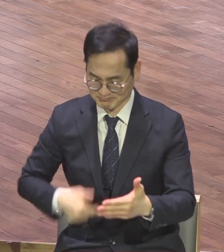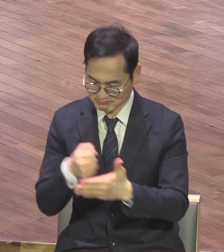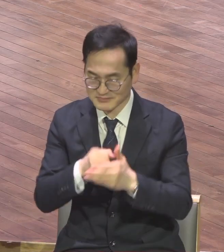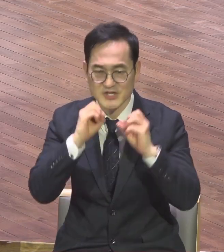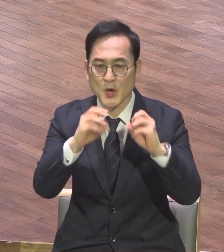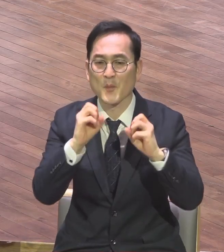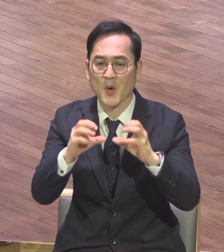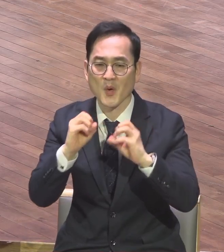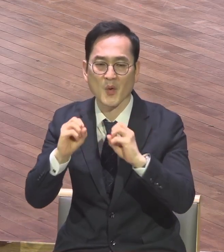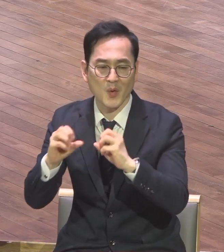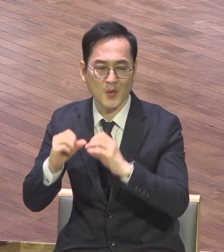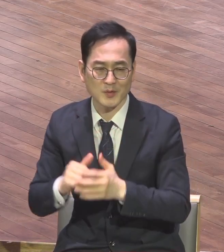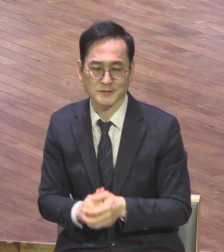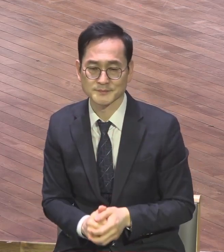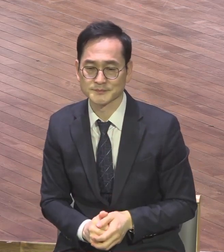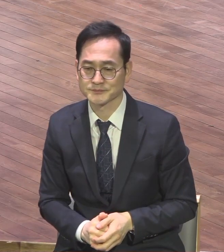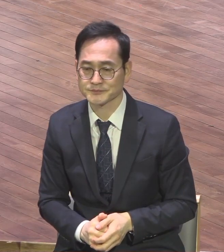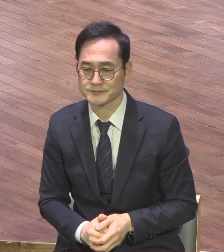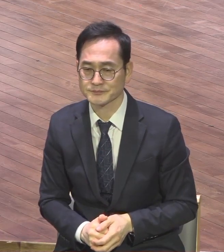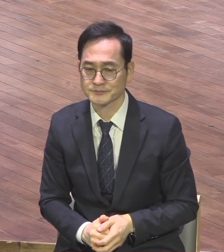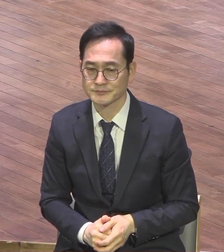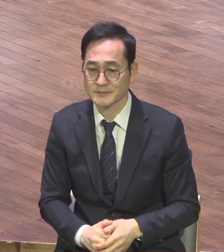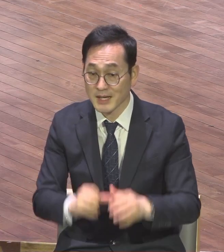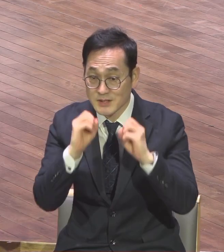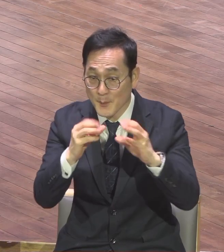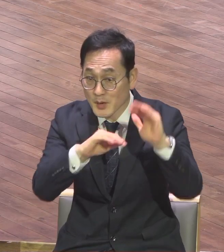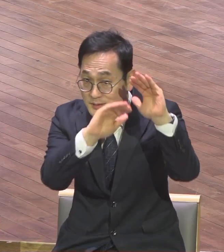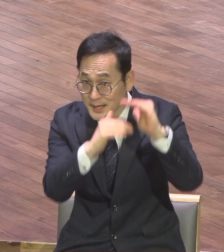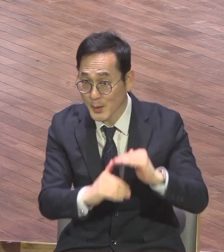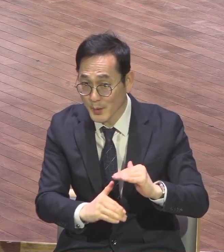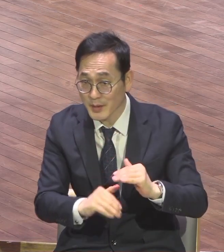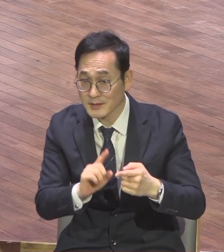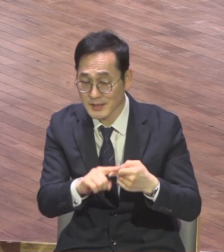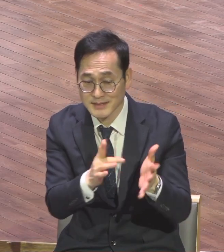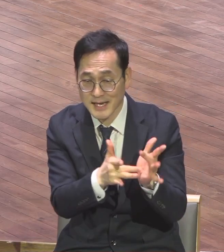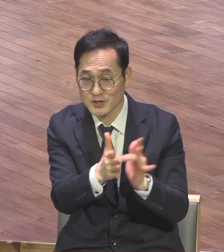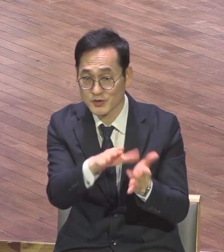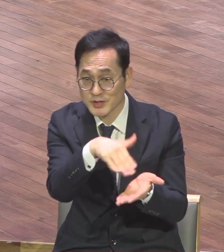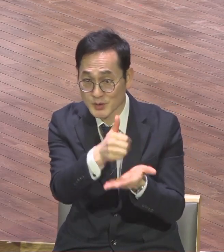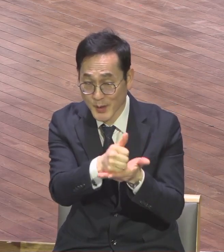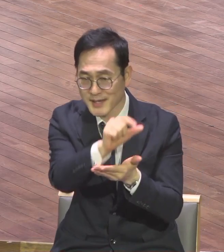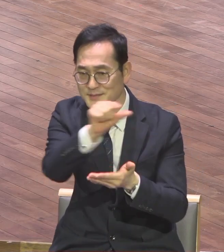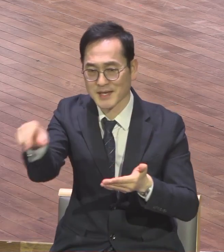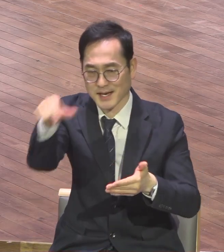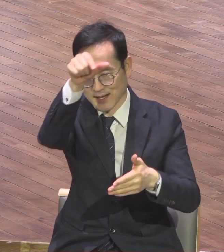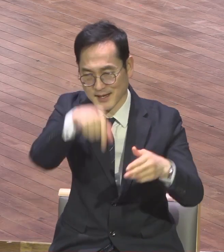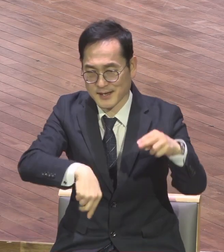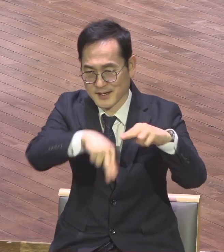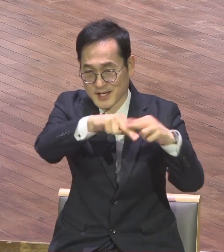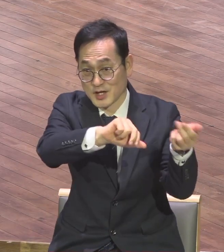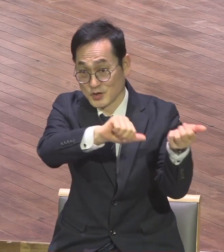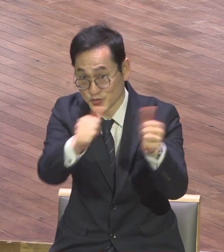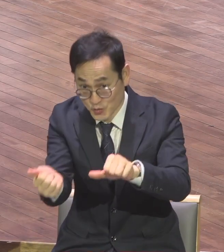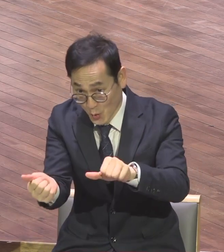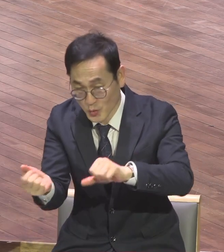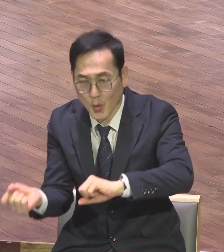핵심이 뭐였느냐? 바로 예수 그리스도의 십자가 대속과 부활의